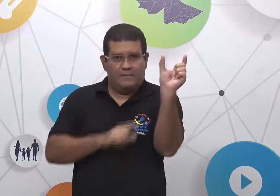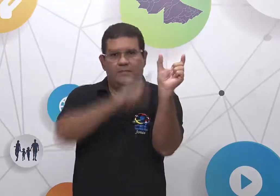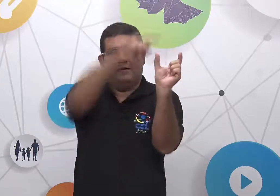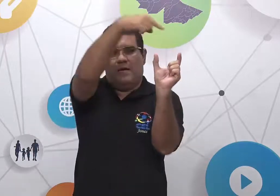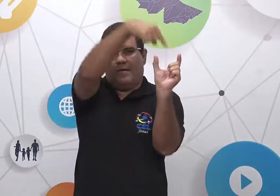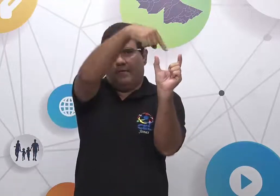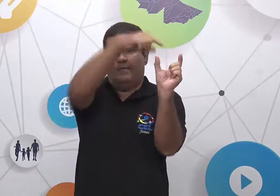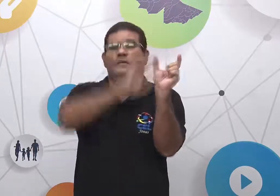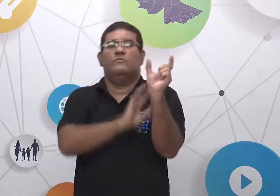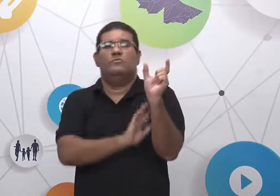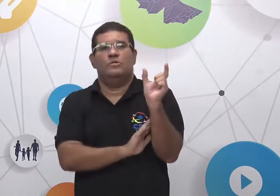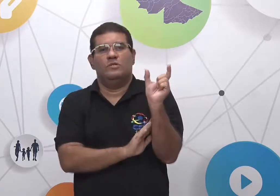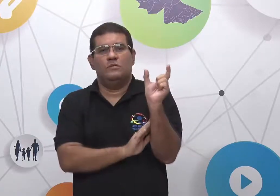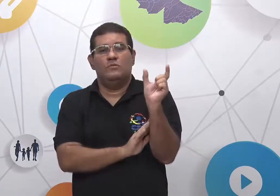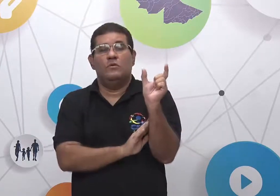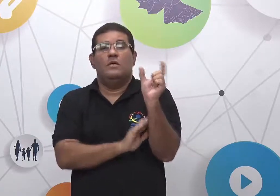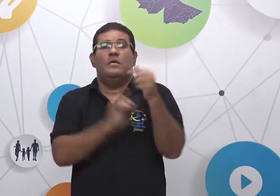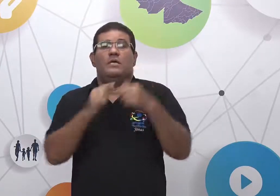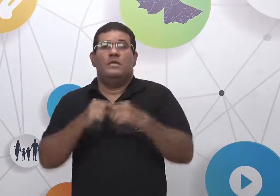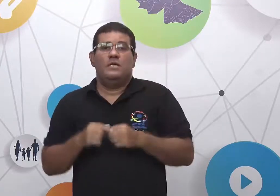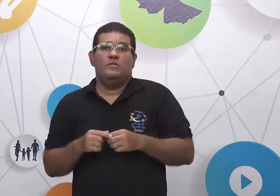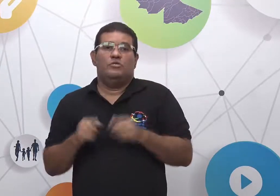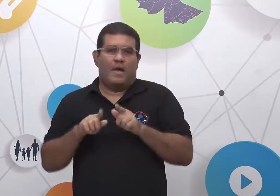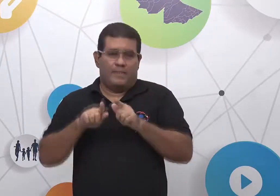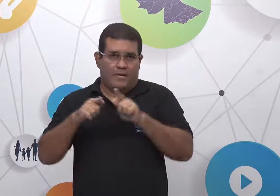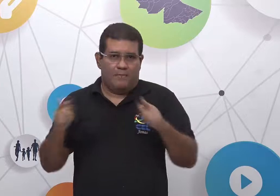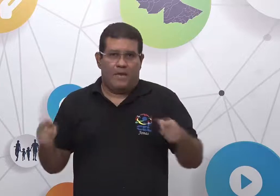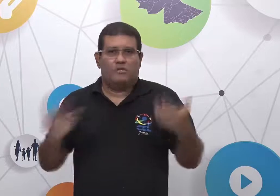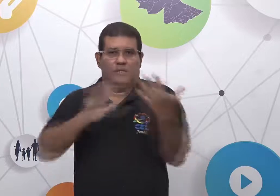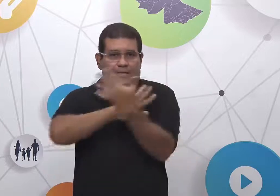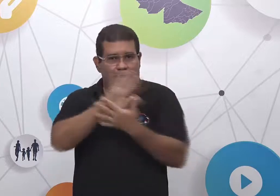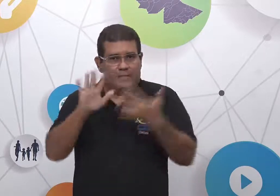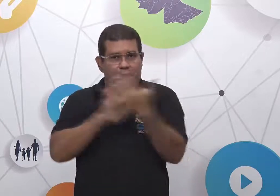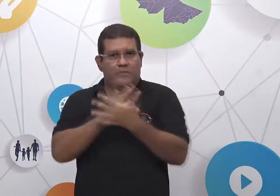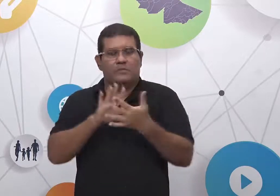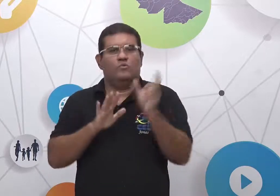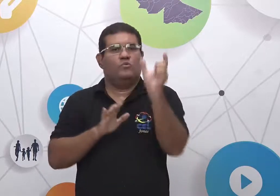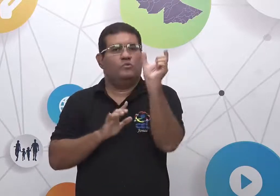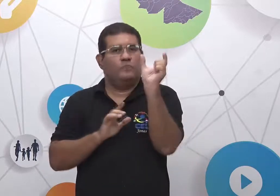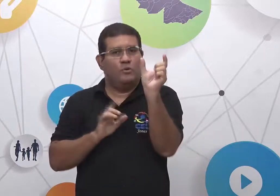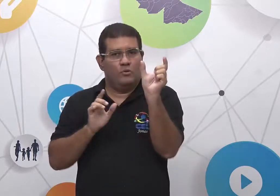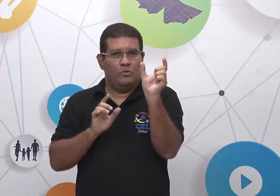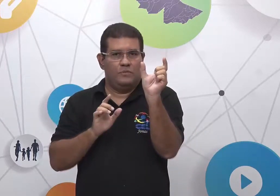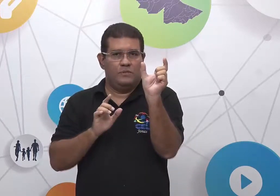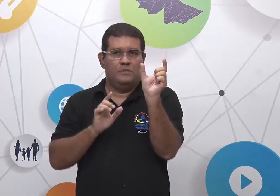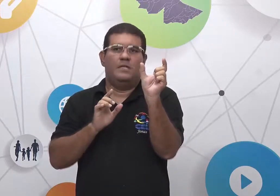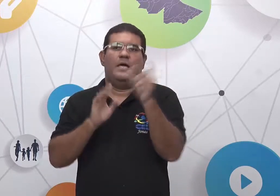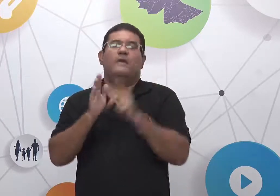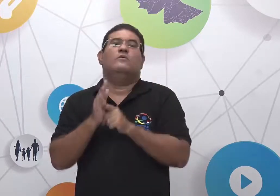frase aqui no início e já na gramática da libras os pronomes né